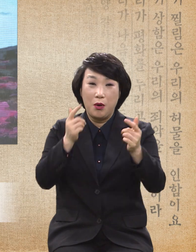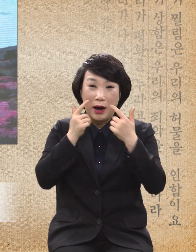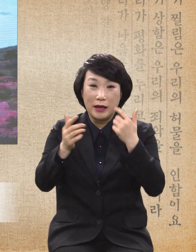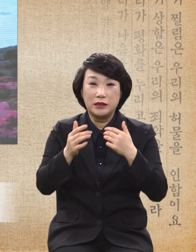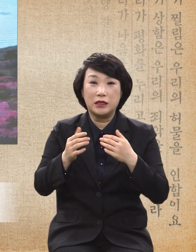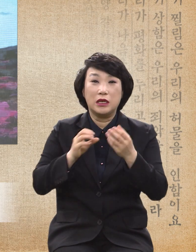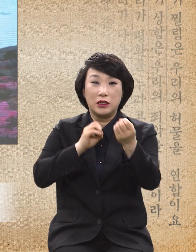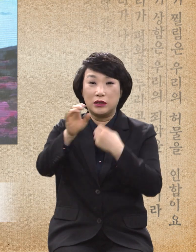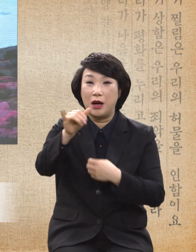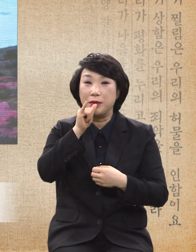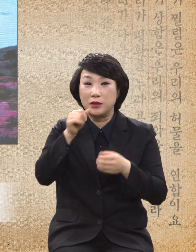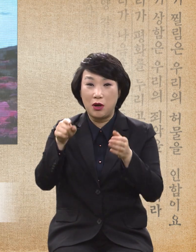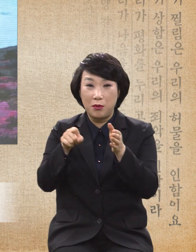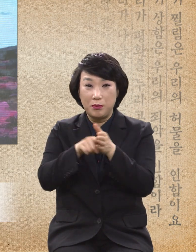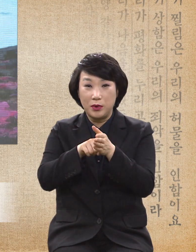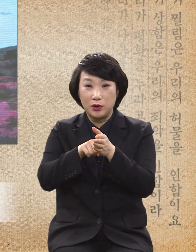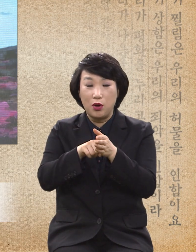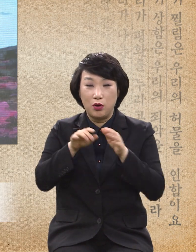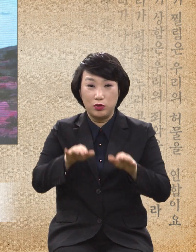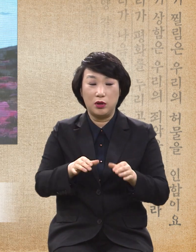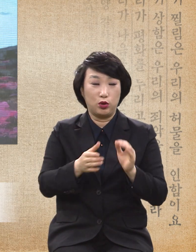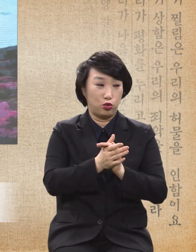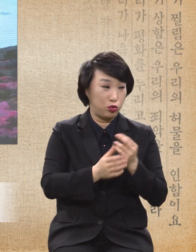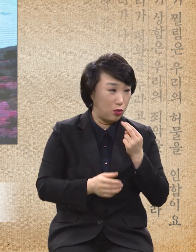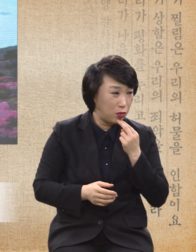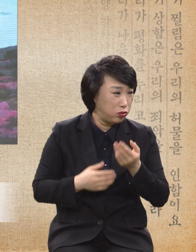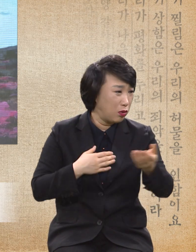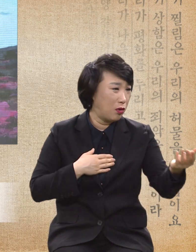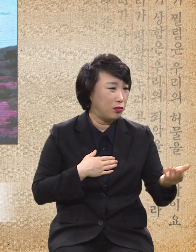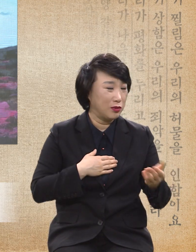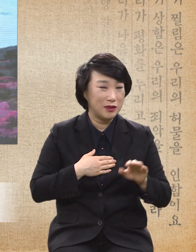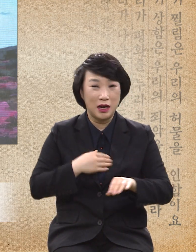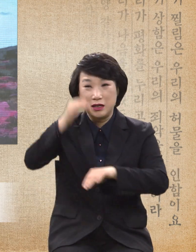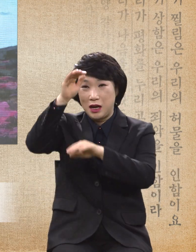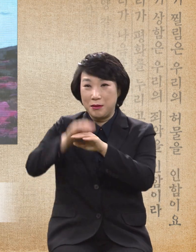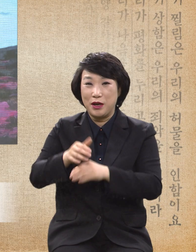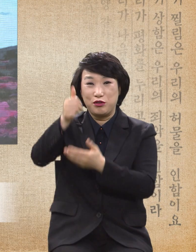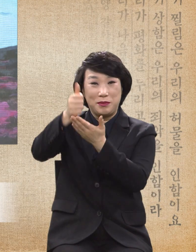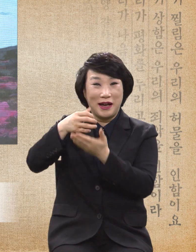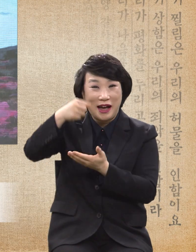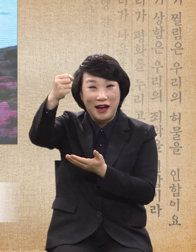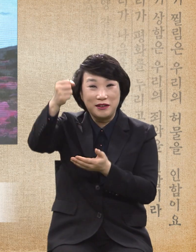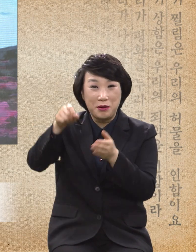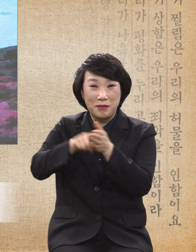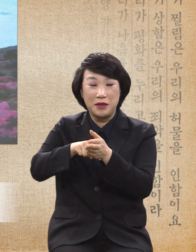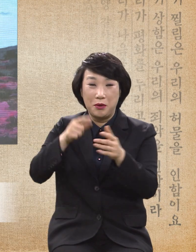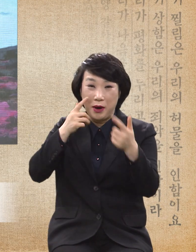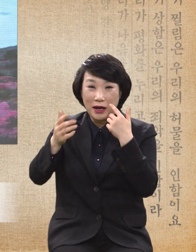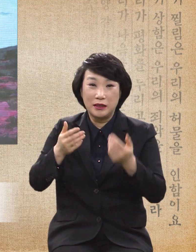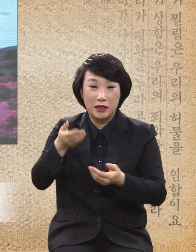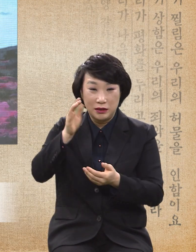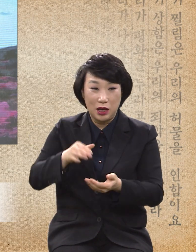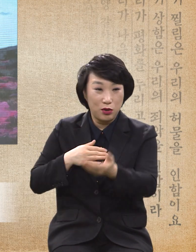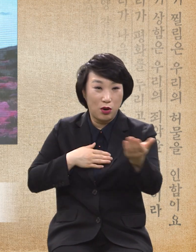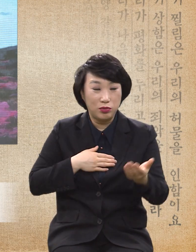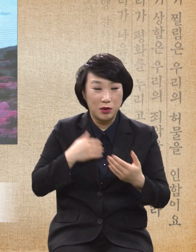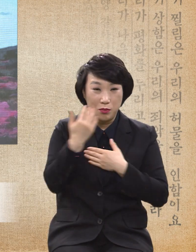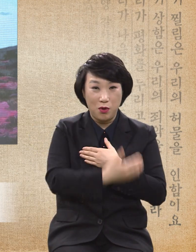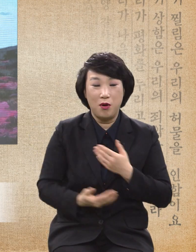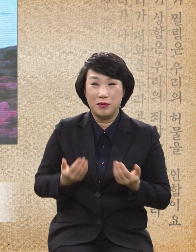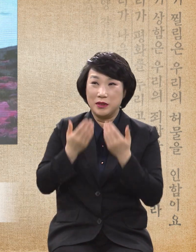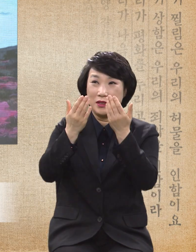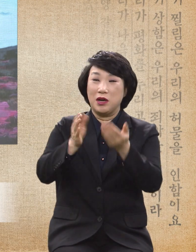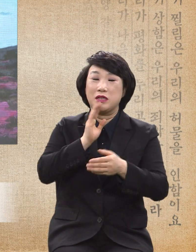확실히 응답이 있다고 믿으면서 안 해. 예배도 주님이 받으신다고 믿으시면도 문 받쳐